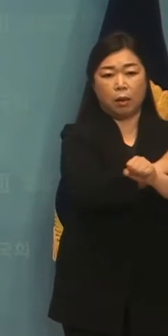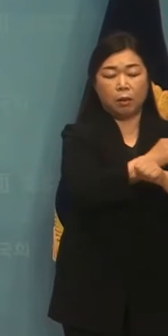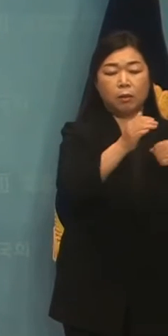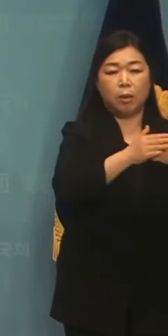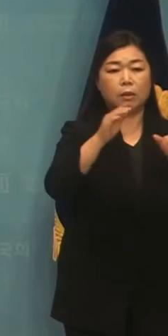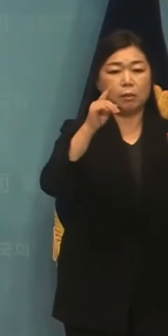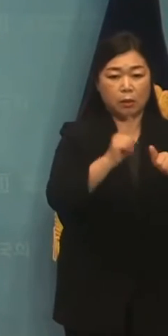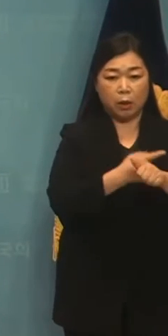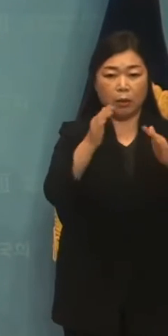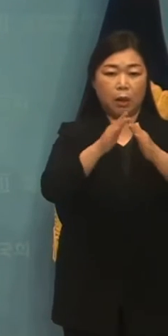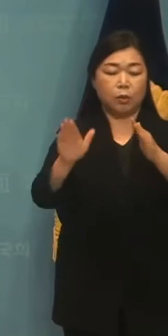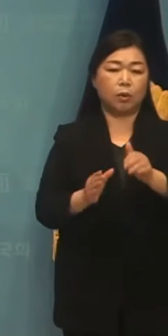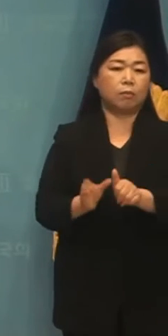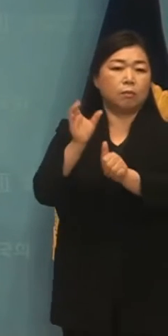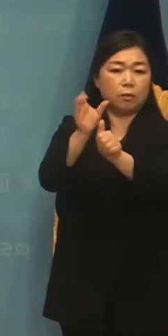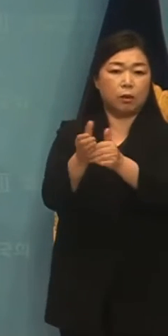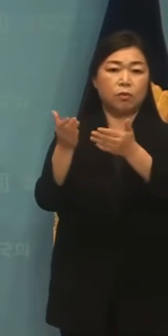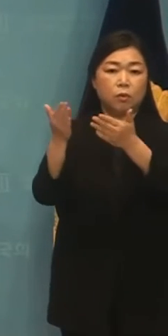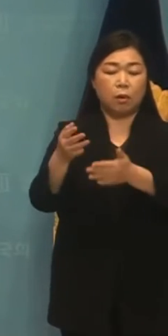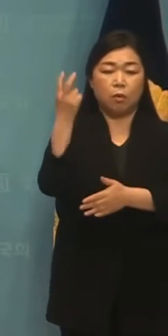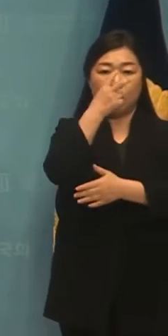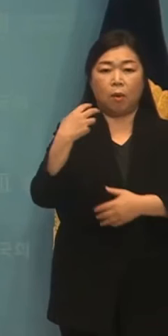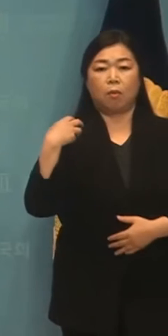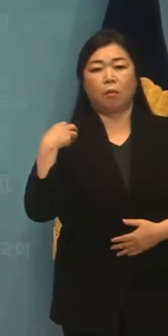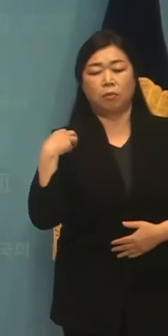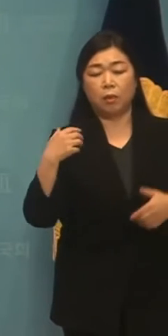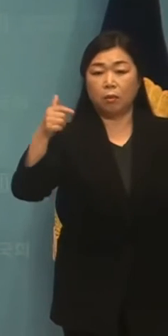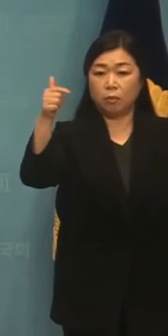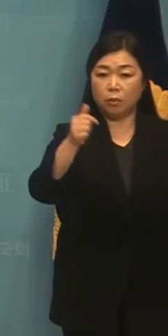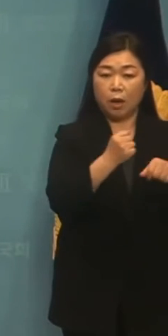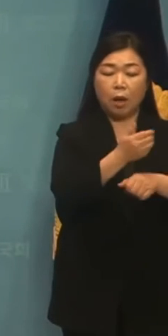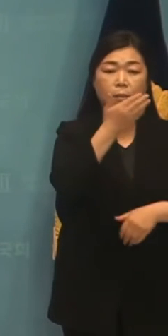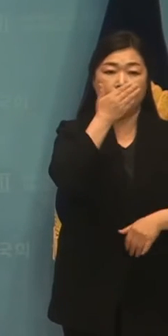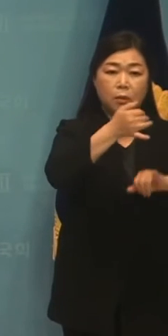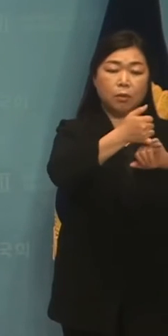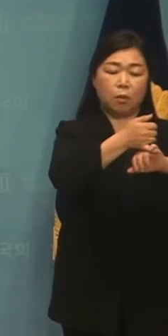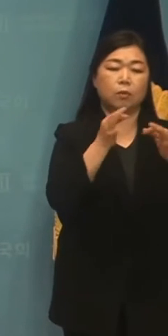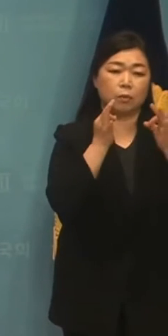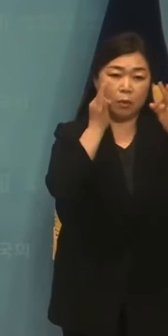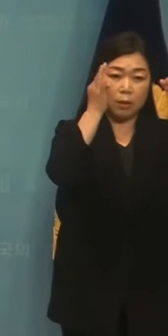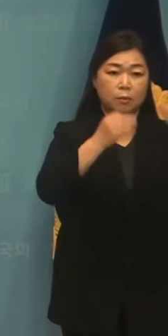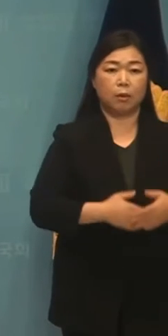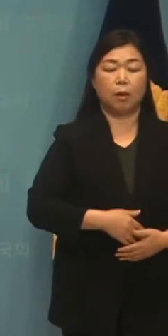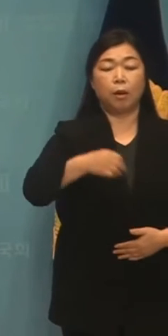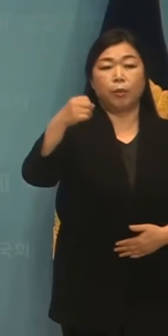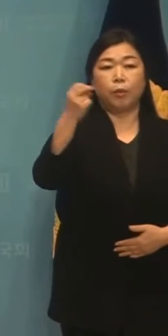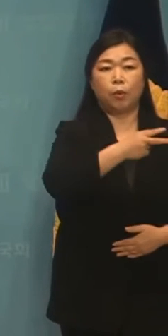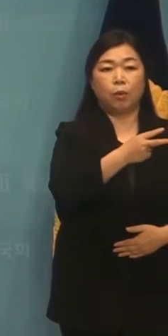정답에 돌봄 부담을 줄일 수 있도록 최선을 다하겠습니다.